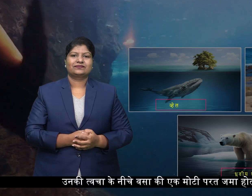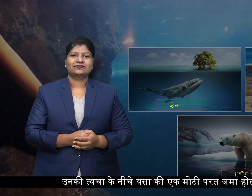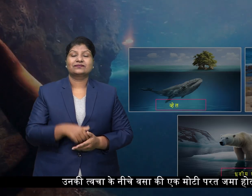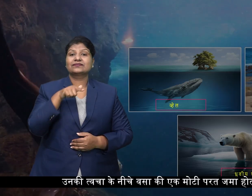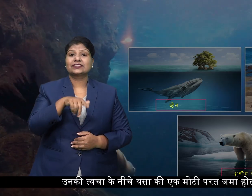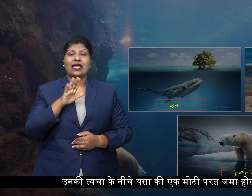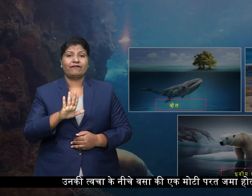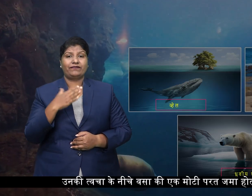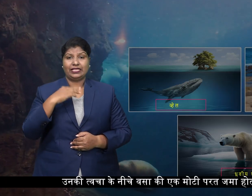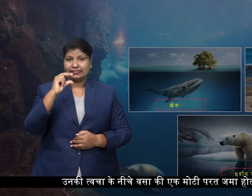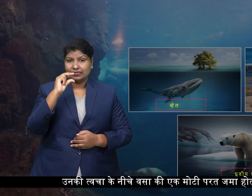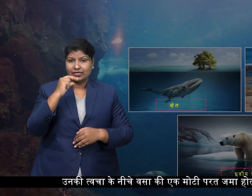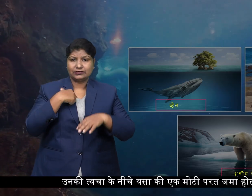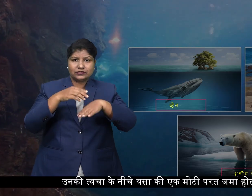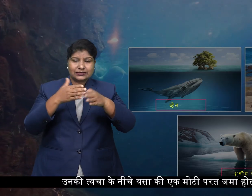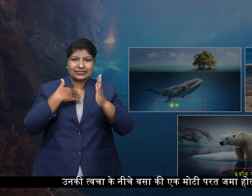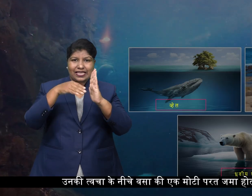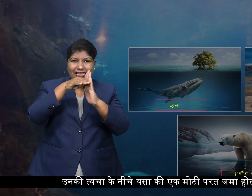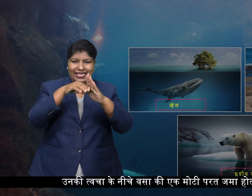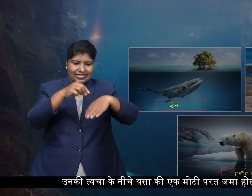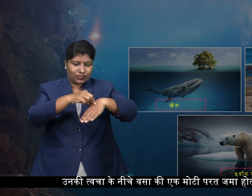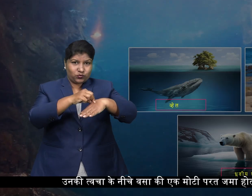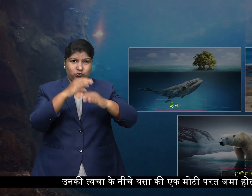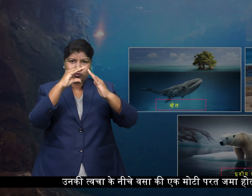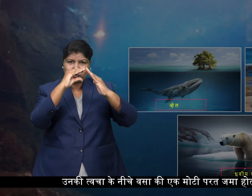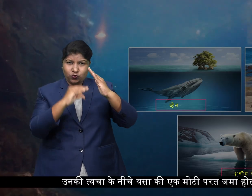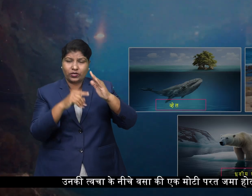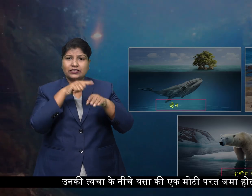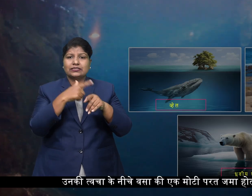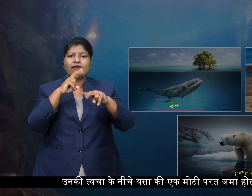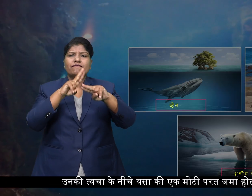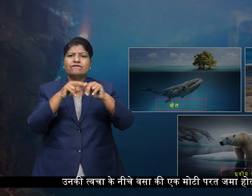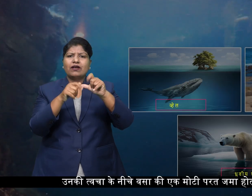उनकी त्वचा के नीचे वसा की एक मोटी परत जमा होती है